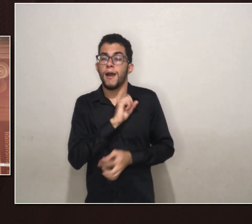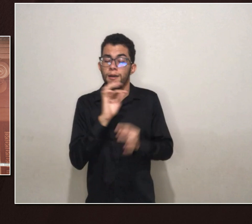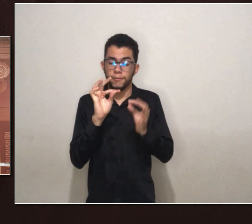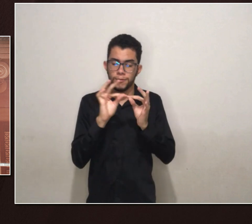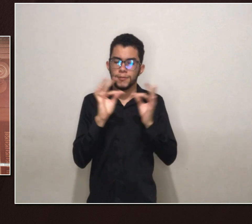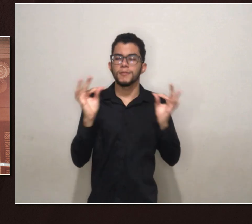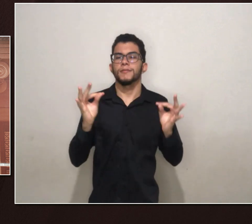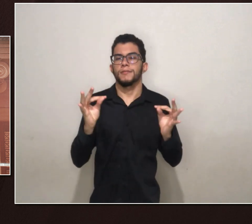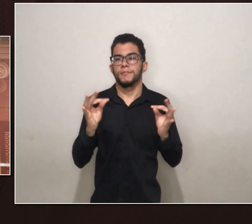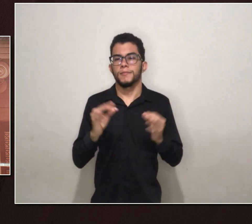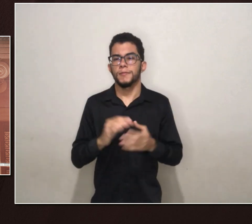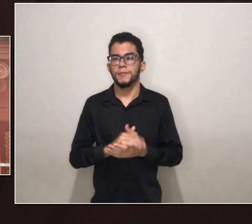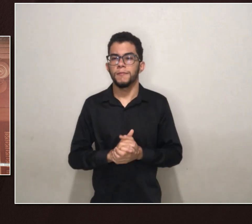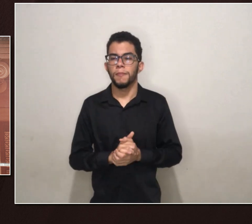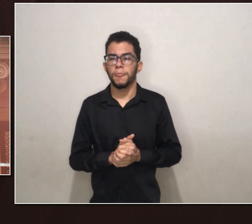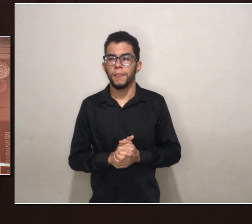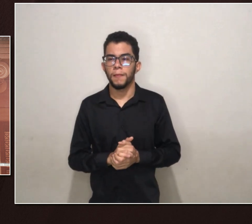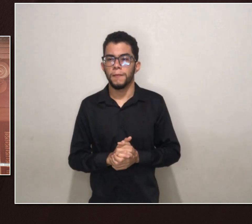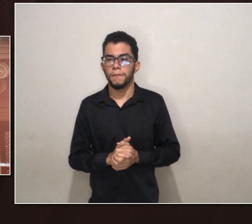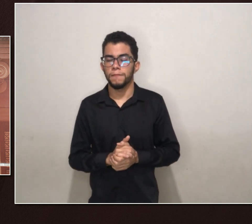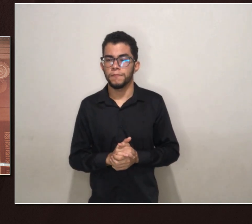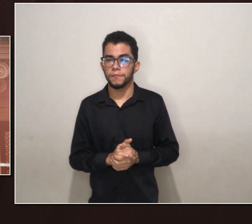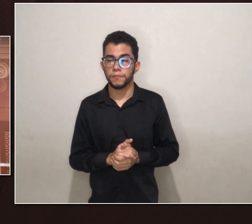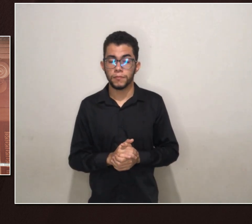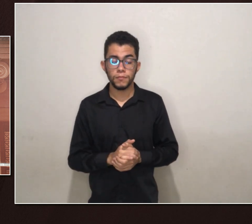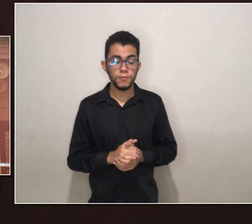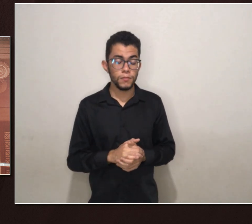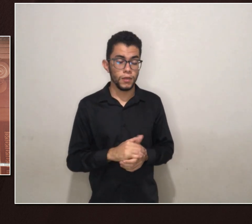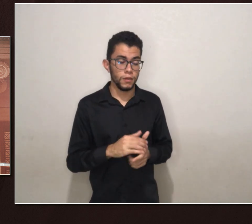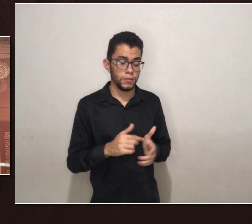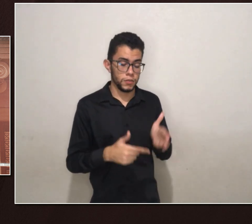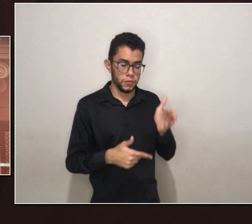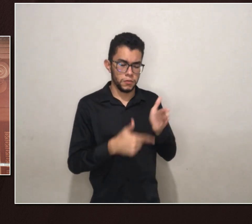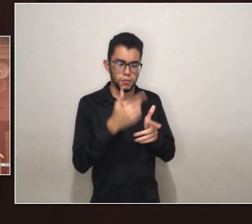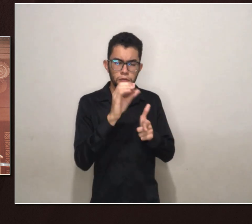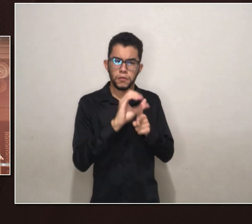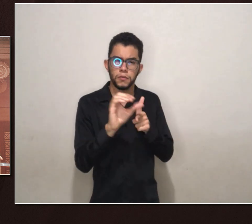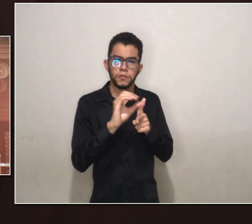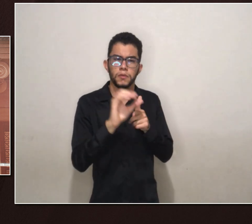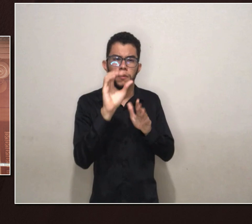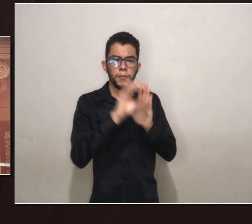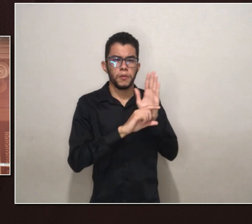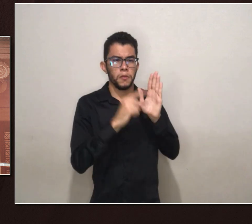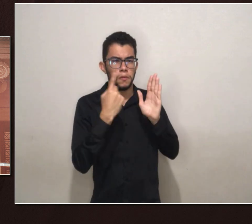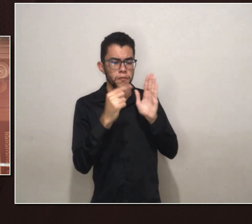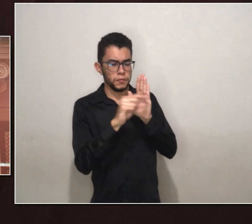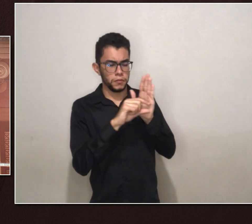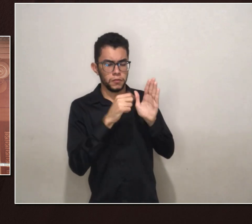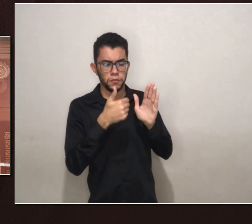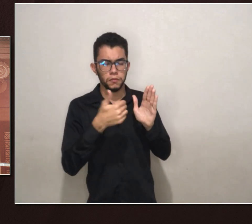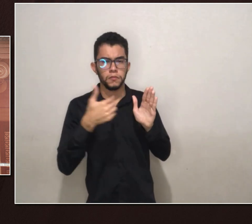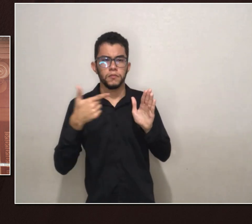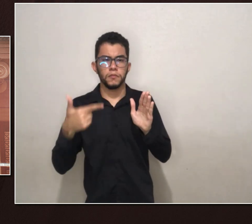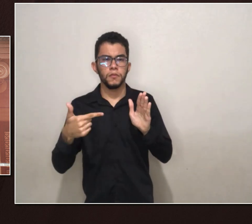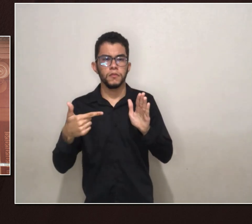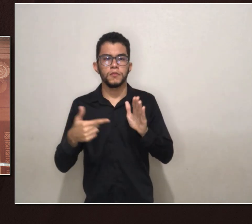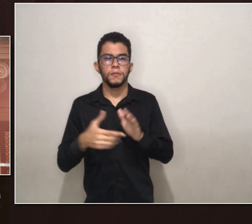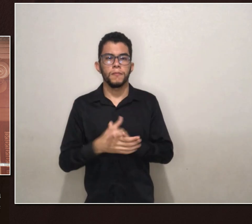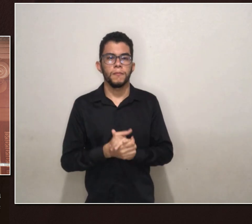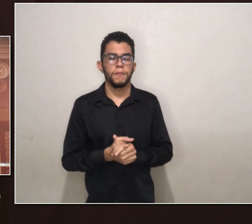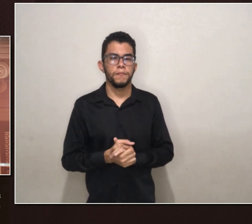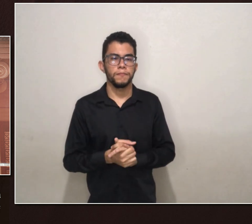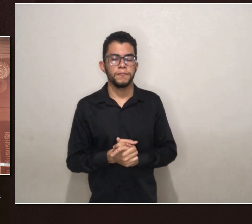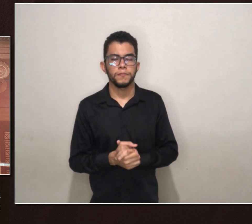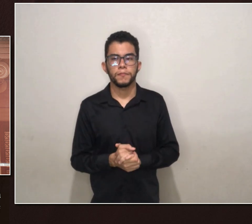simplicidade. 2 Coríntios 1, né? Versículo 12, porque a nossa glória